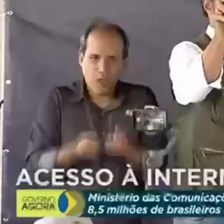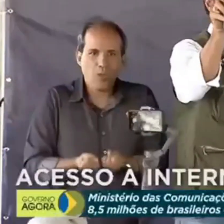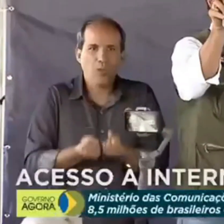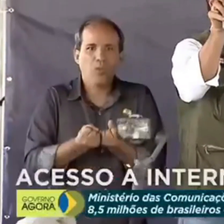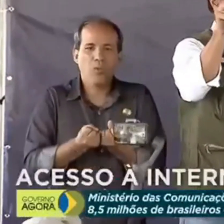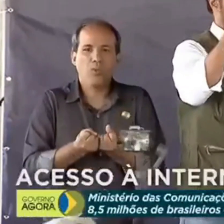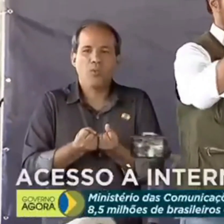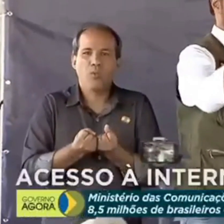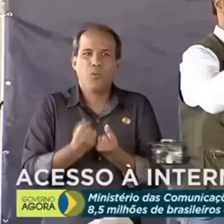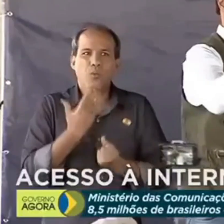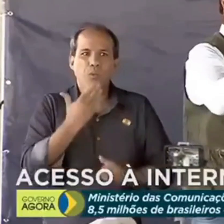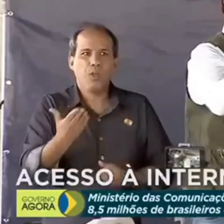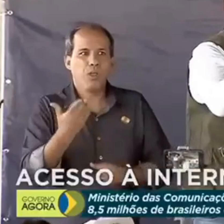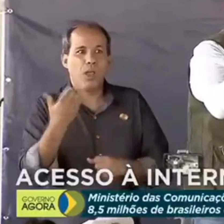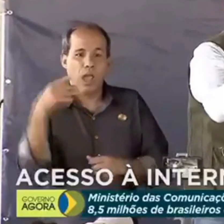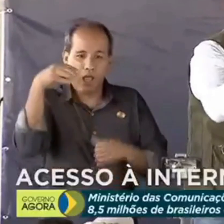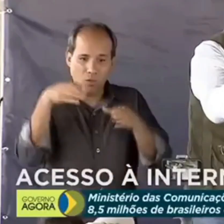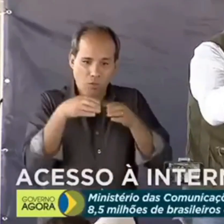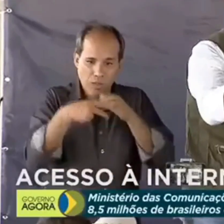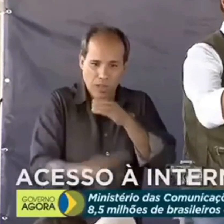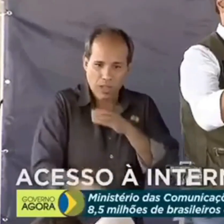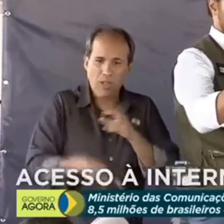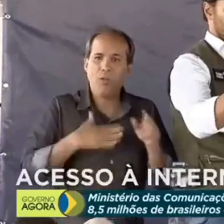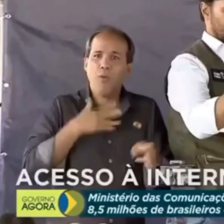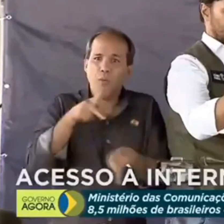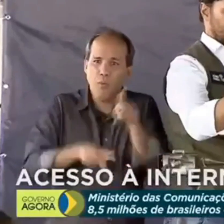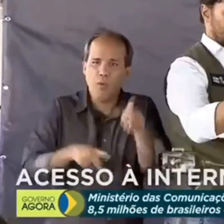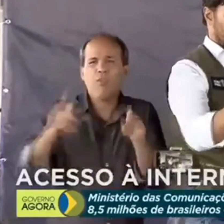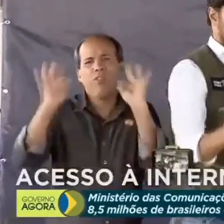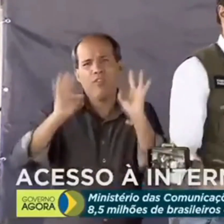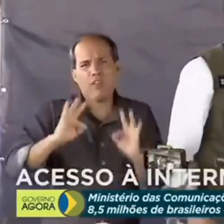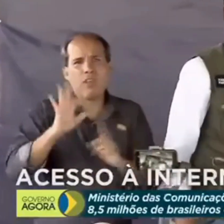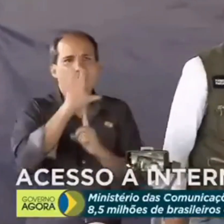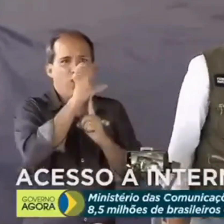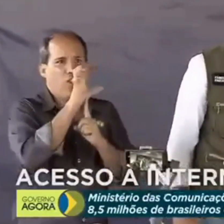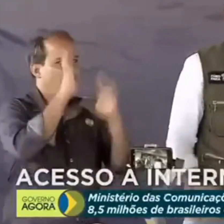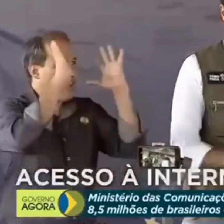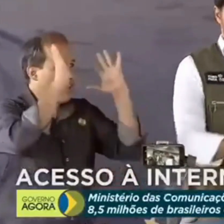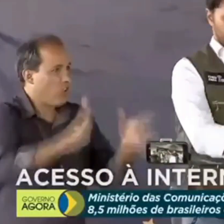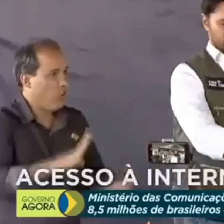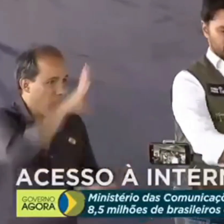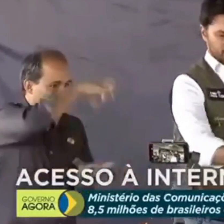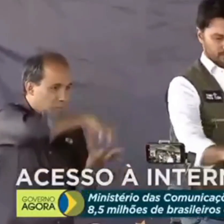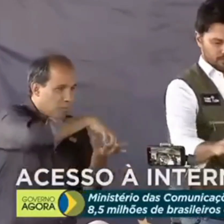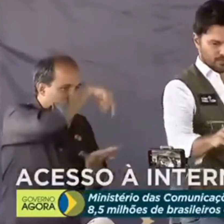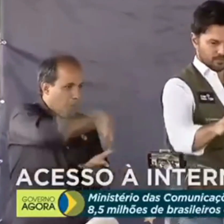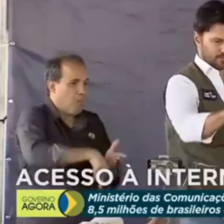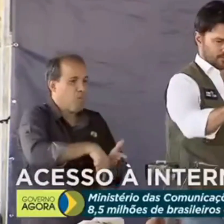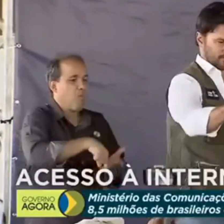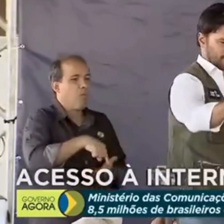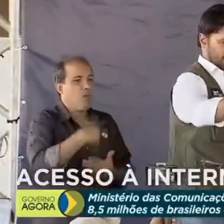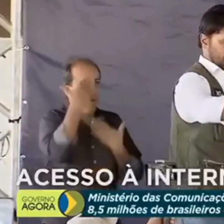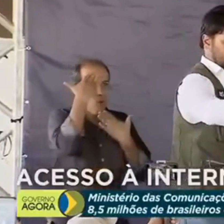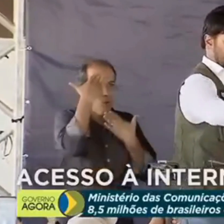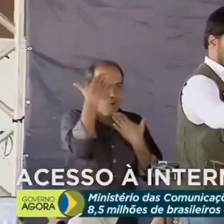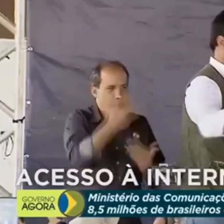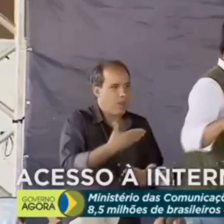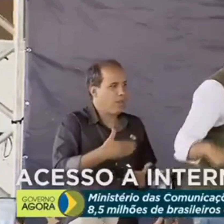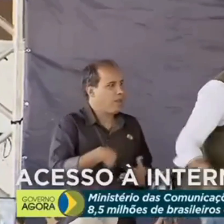gente está aqui, a nossa comunidade, meu povo está feliz. A antena já está instalada aqui no nosso polo. Vivo. Obrigado